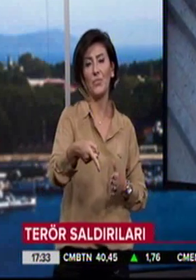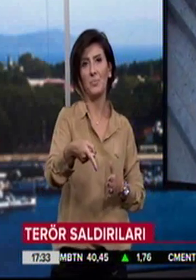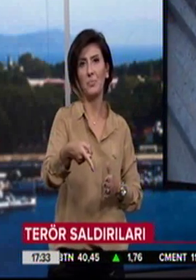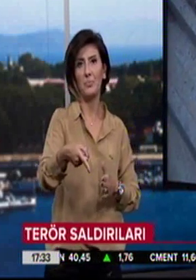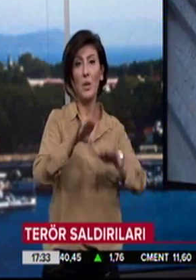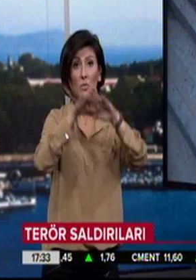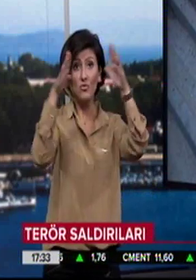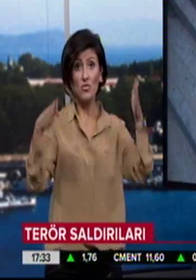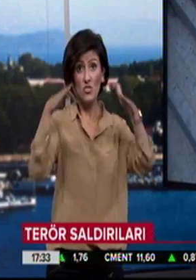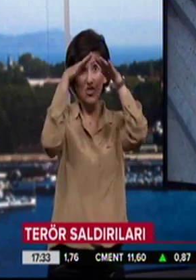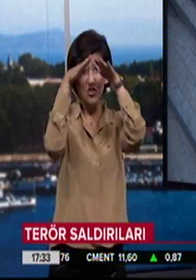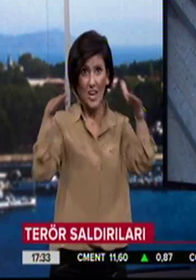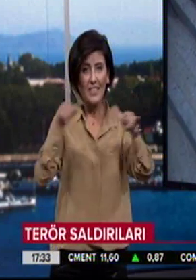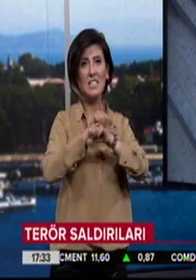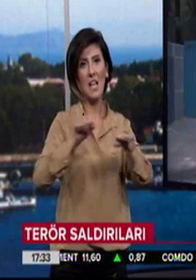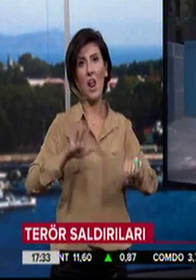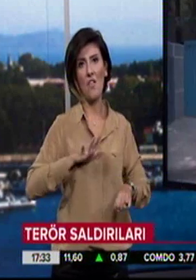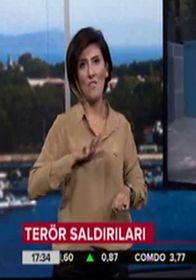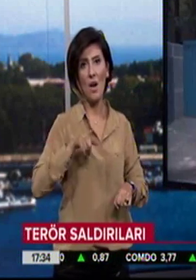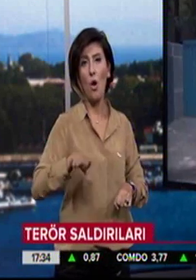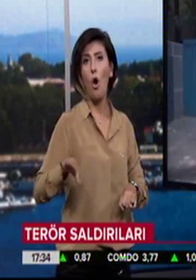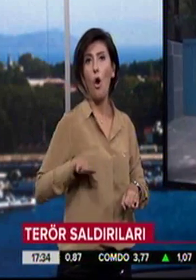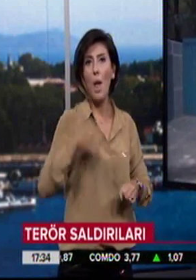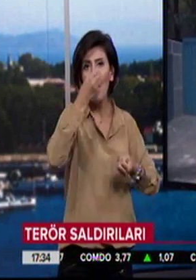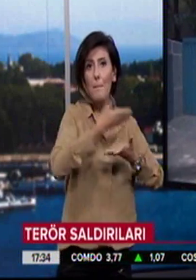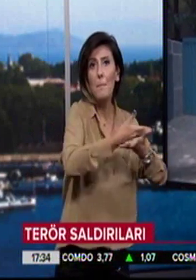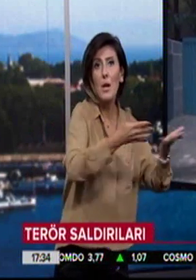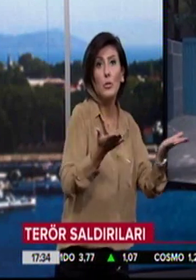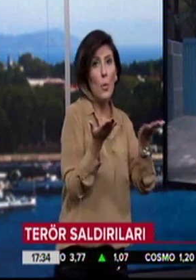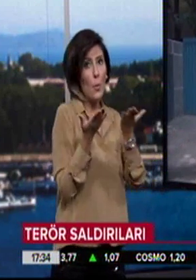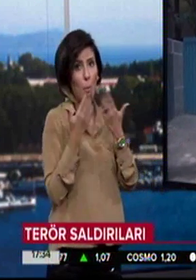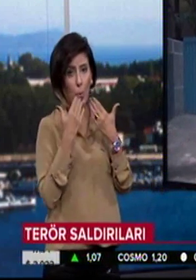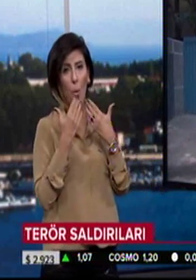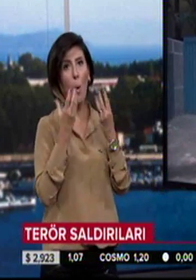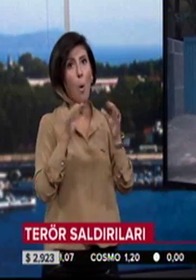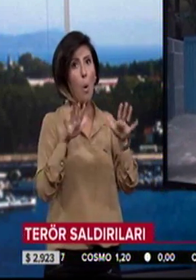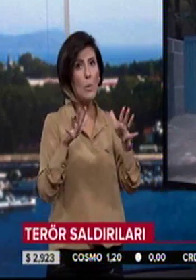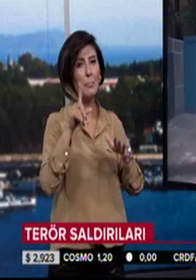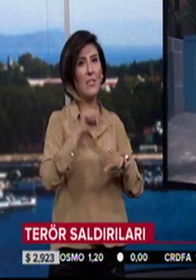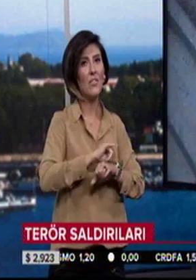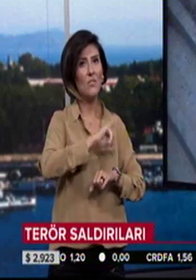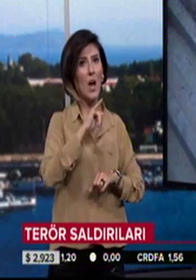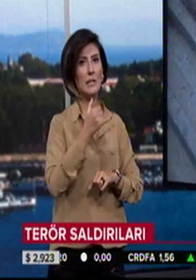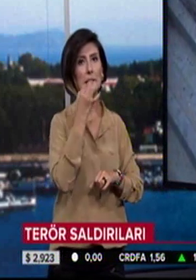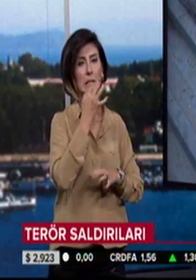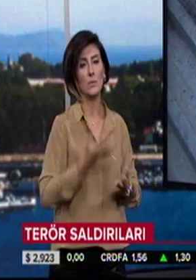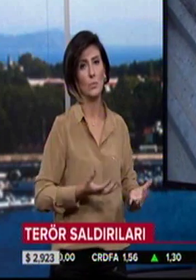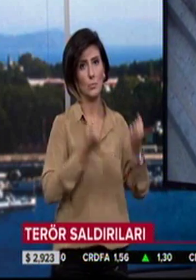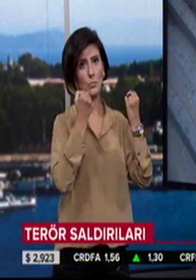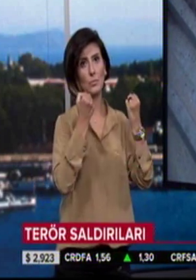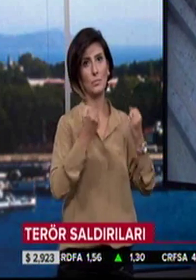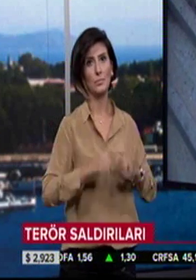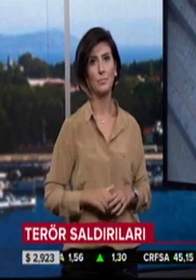çatısının zarar gördüğü patlama esnasında öğrencilerin bahçede olmaması olası bir facianın önüne geçti.